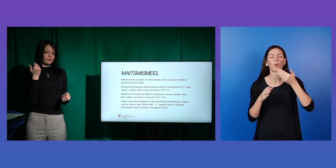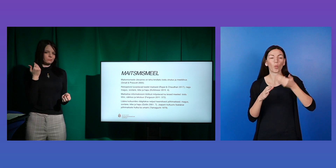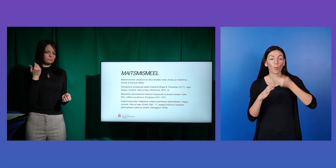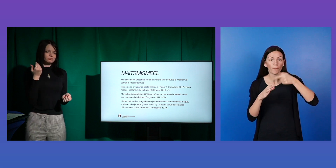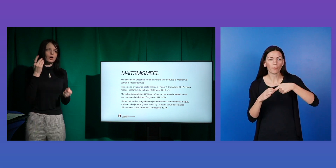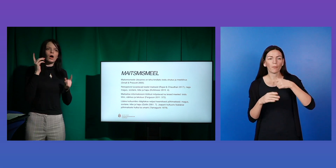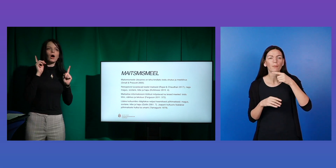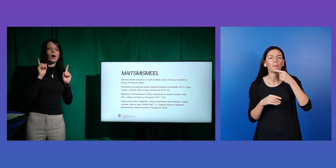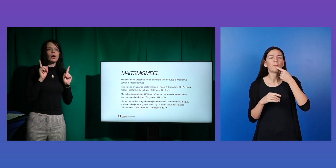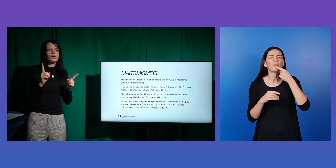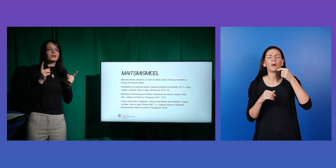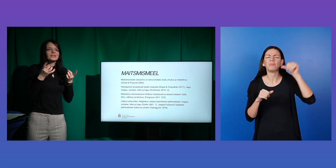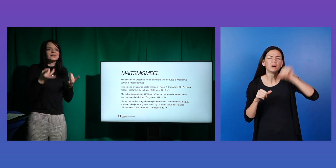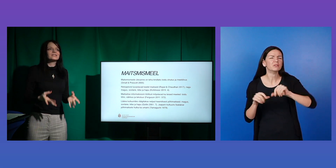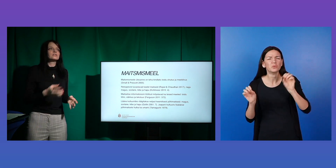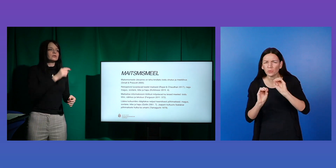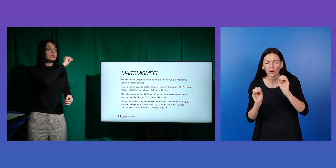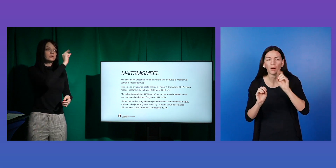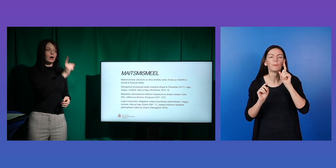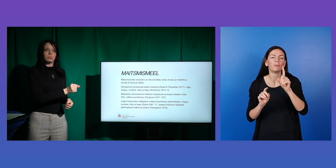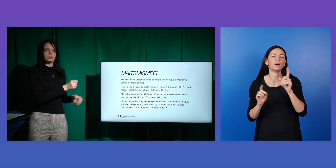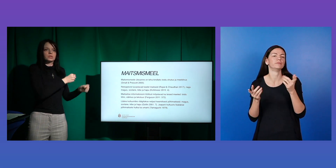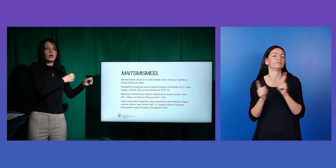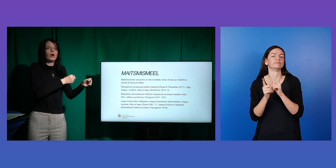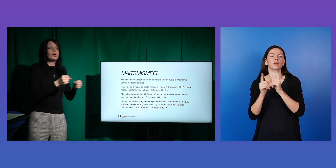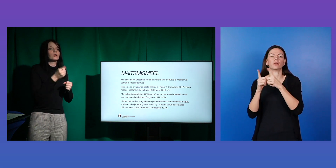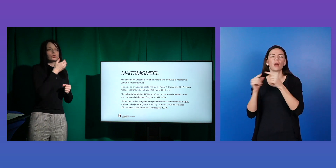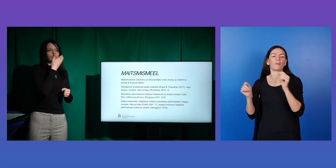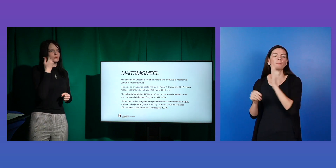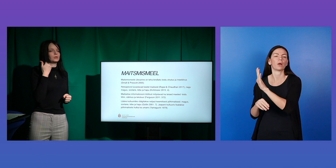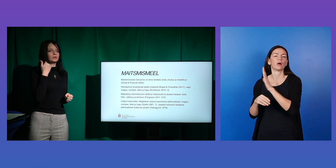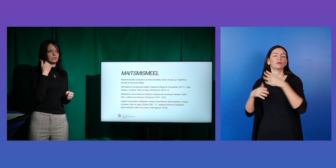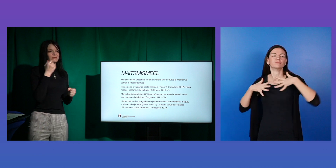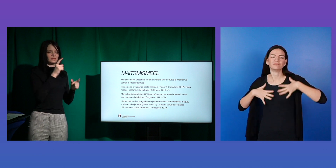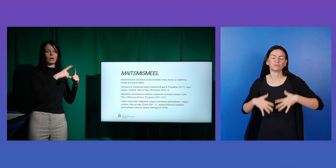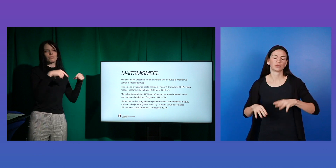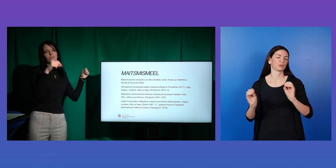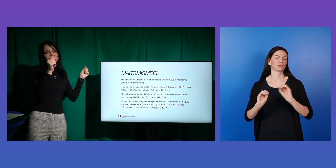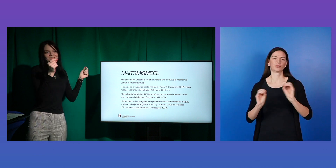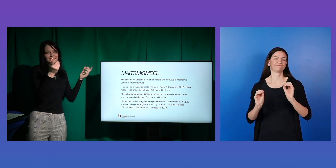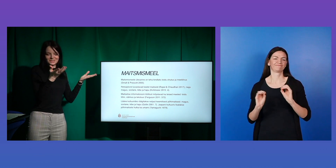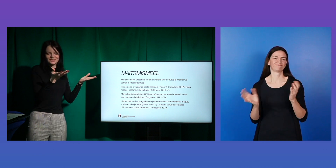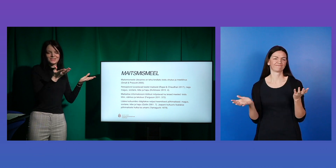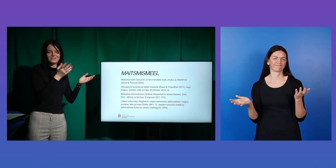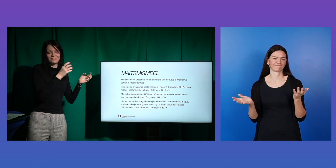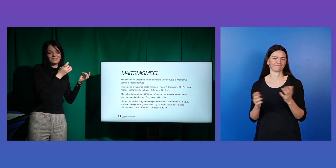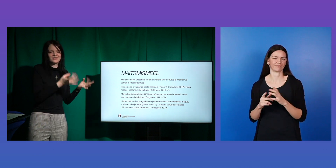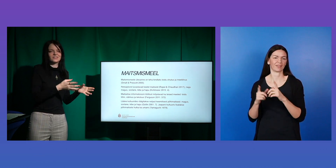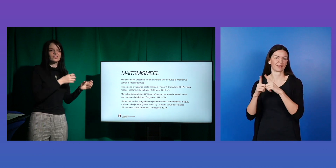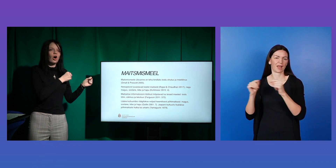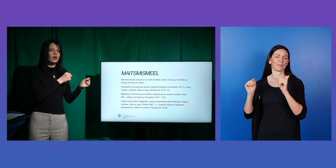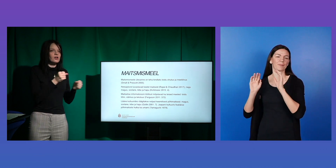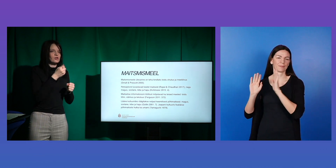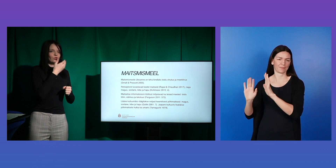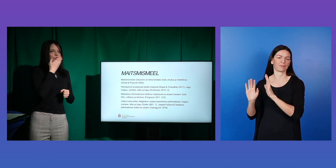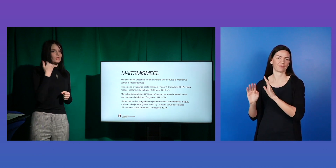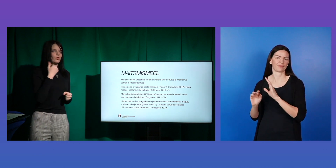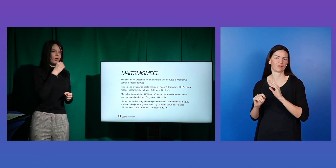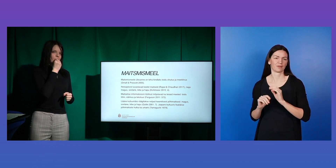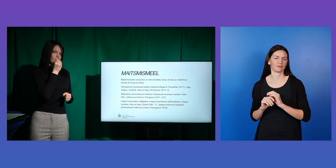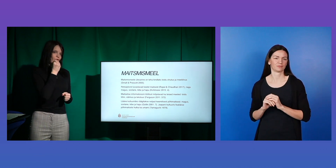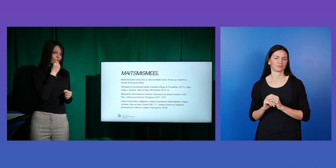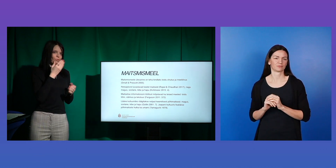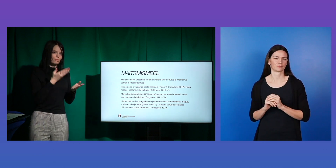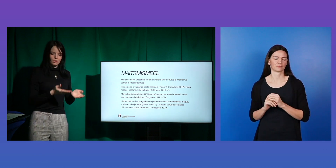Et ta ei ole loomulikult halb, aga lihtsalt Jaapanis ei ole harjutud sööma. See on nende kultuuriline